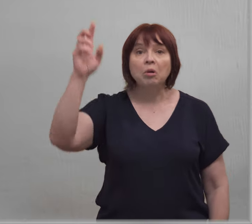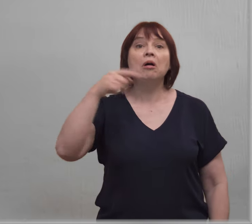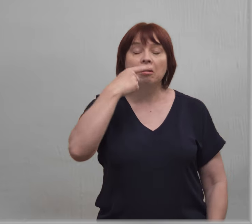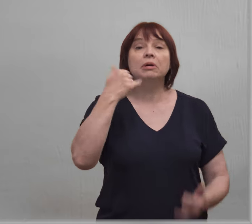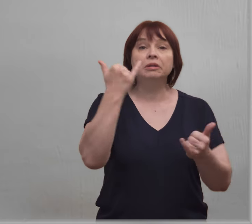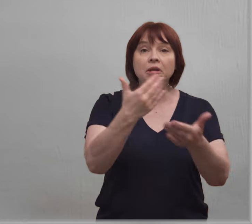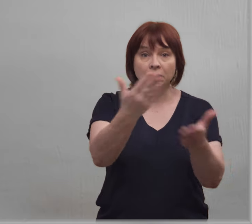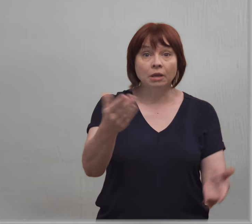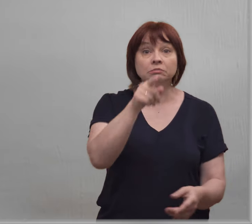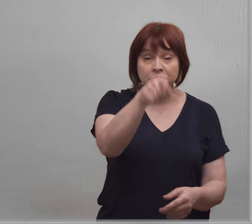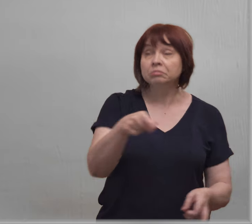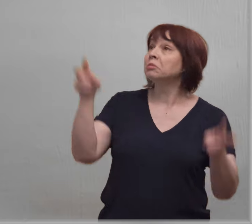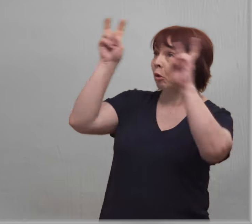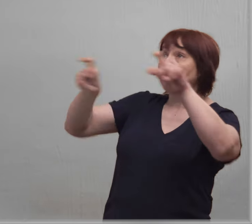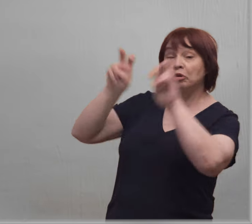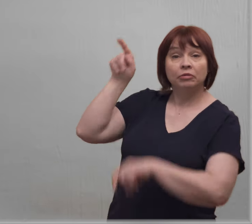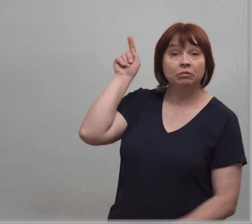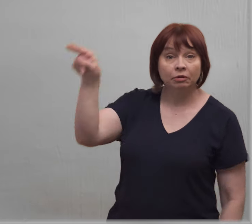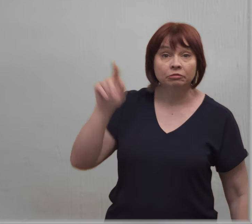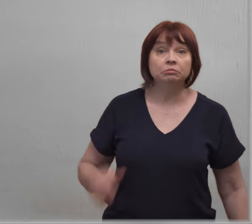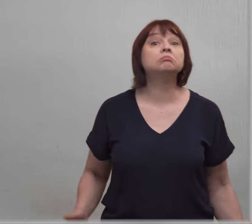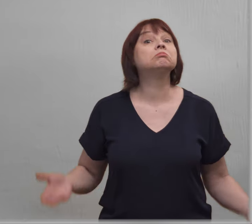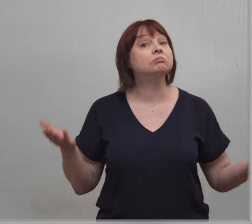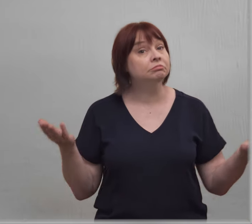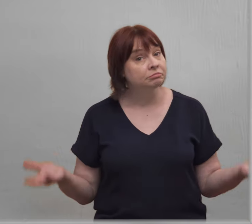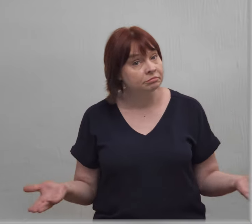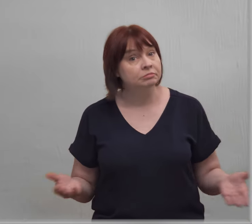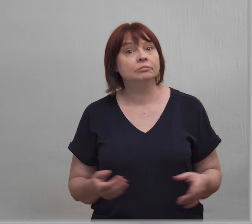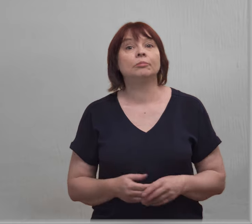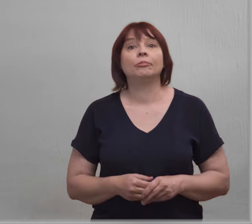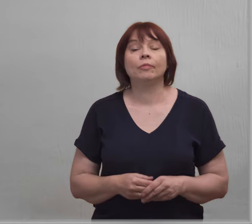говорит, чтобы мы его испытывали. А вот